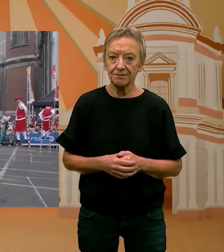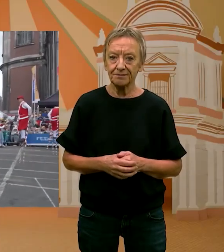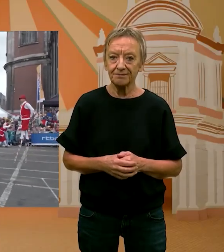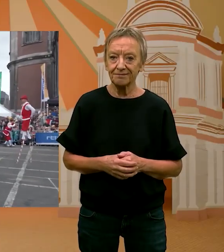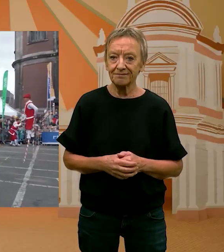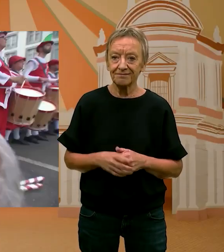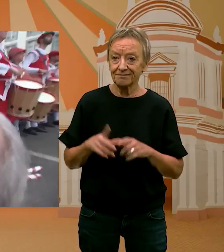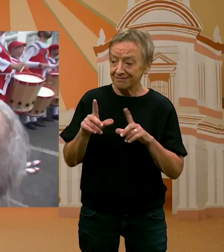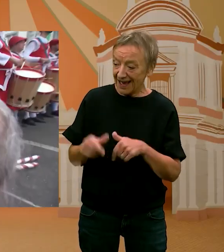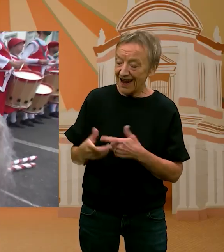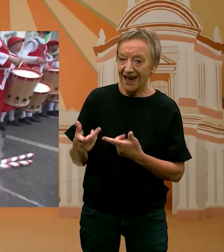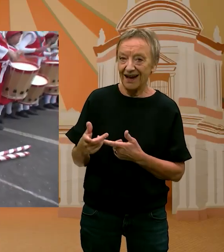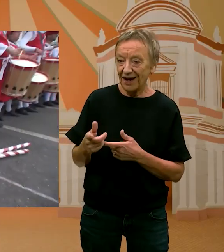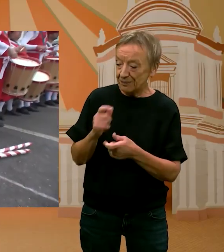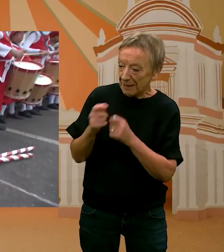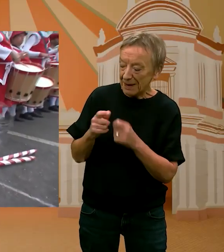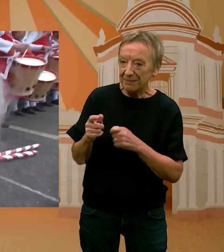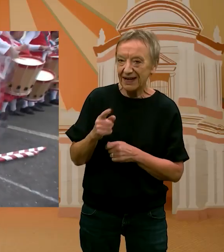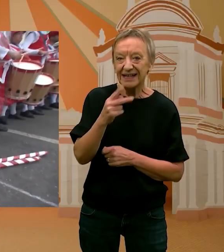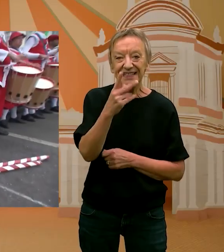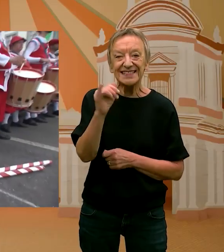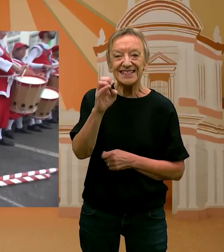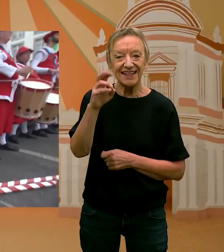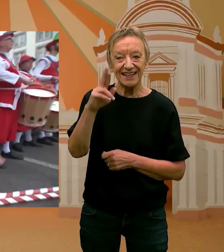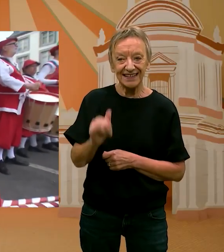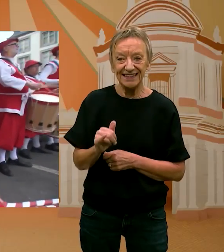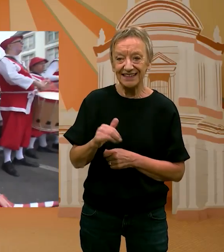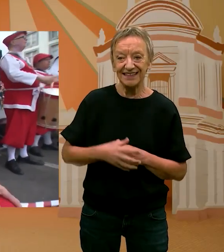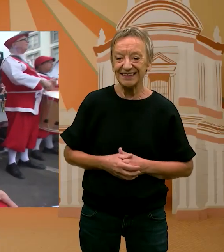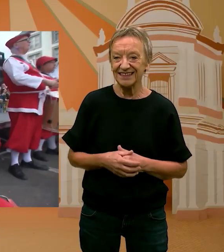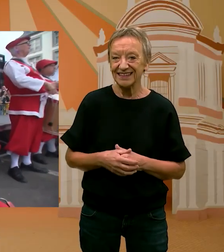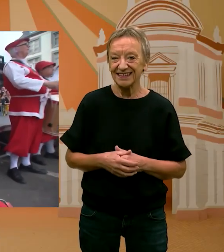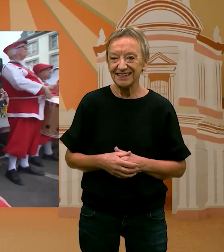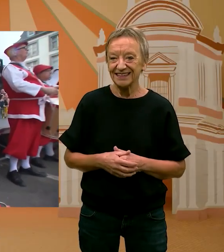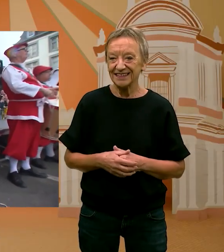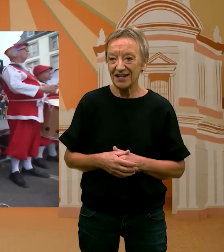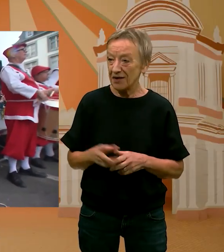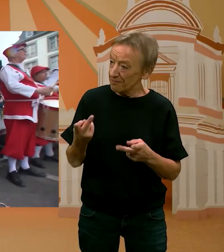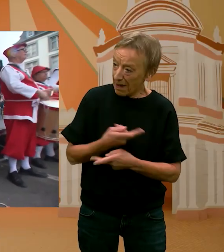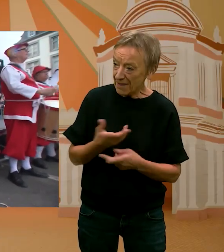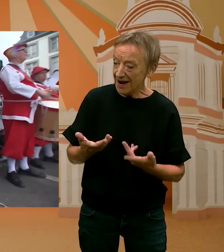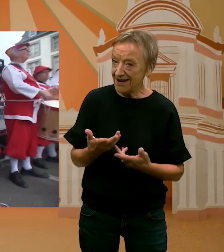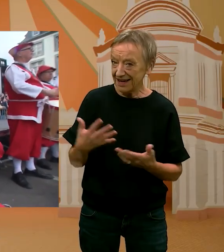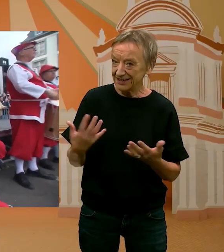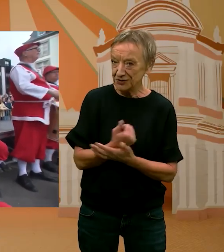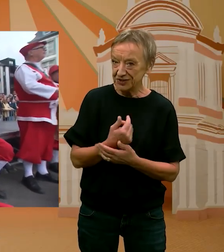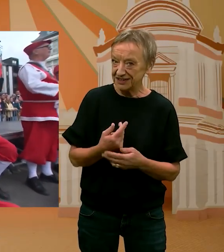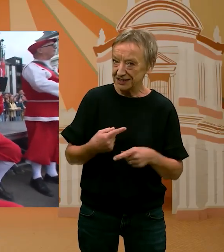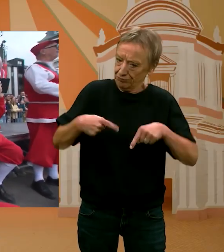qui vient de tomber. Pas mal quand même de tenir un peu moins de 10 minutes là dans ce combat. Ouais, c'est vrai que ça a commencé très fort. D'habitude, c'est un peu plus calme. Il y a